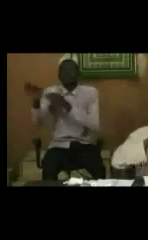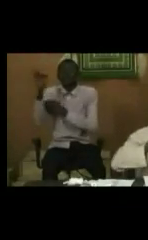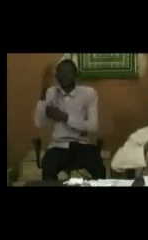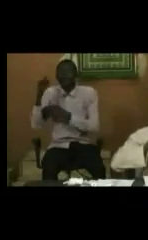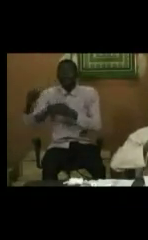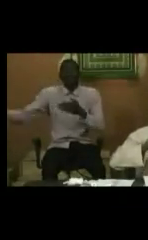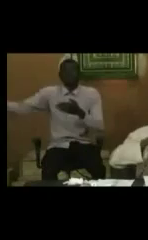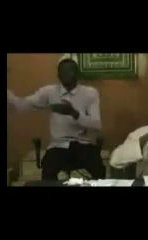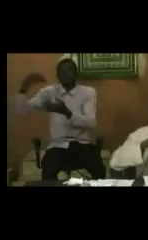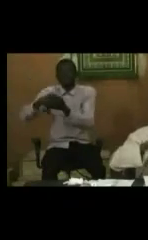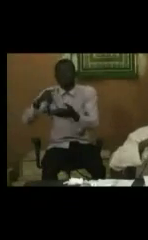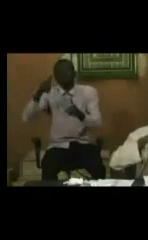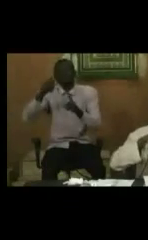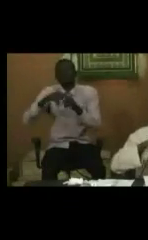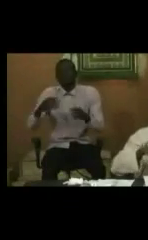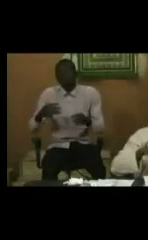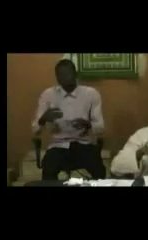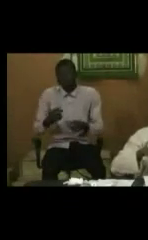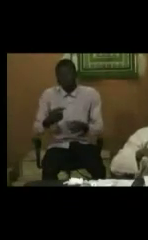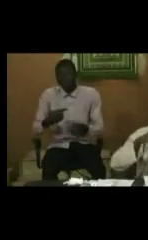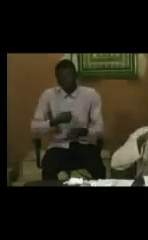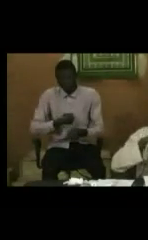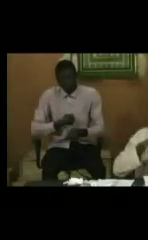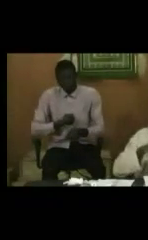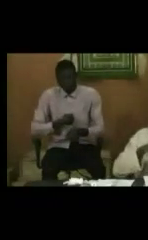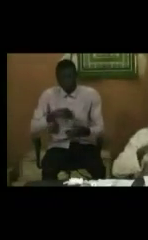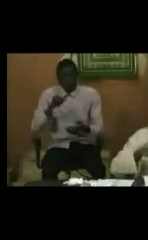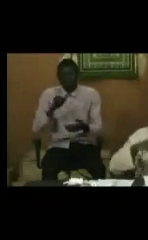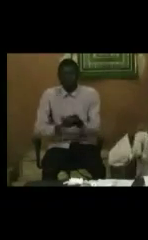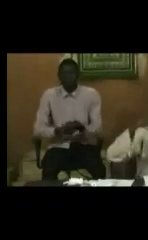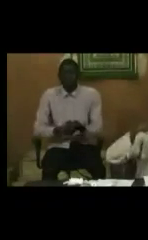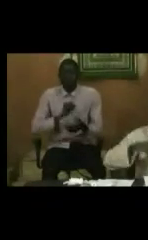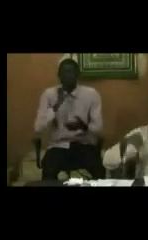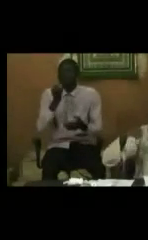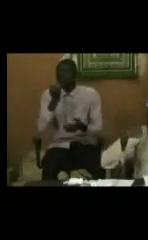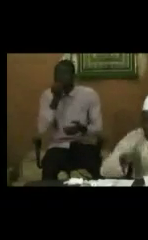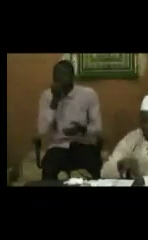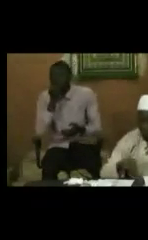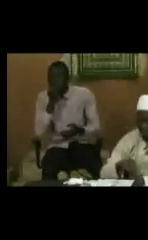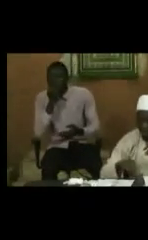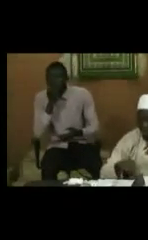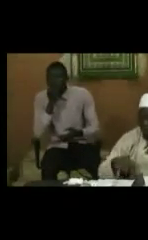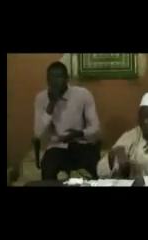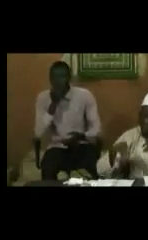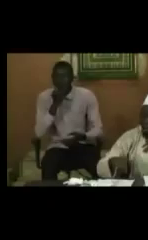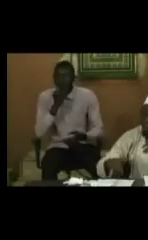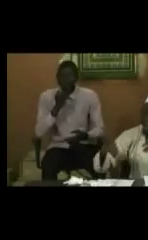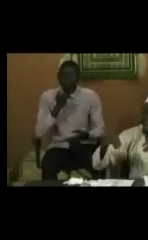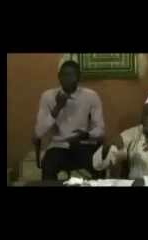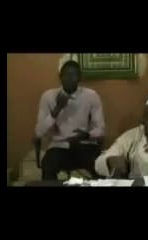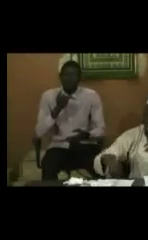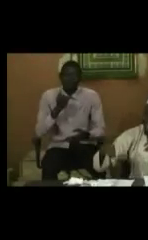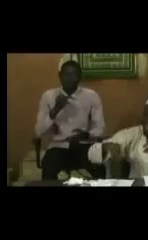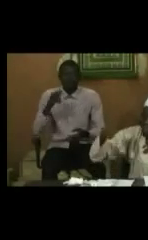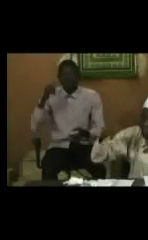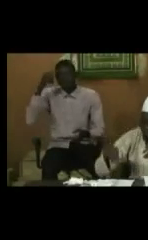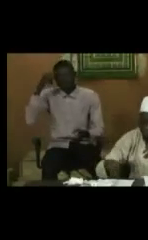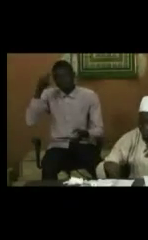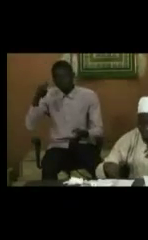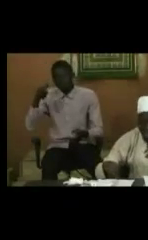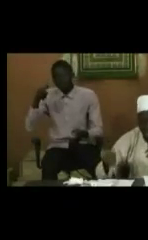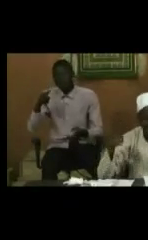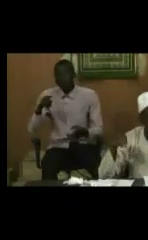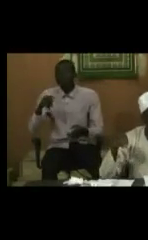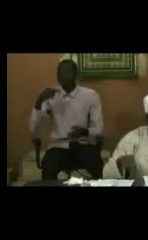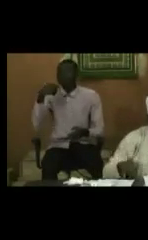muharraman emi ori kini kan be to je iwo o ala to imin fun eni to ba fun eni tin jeun